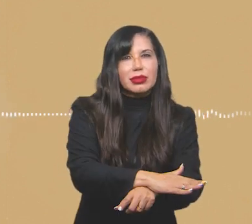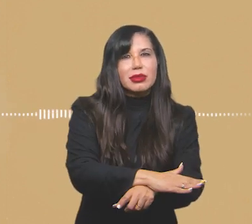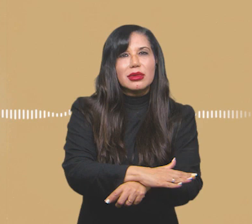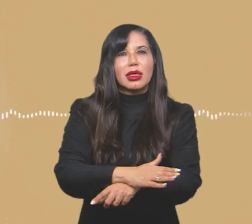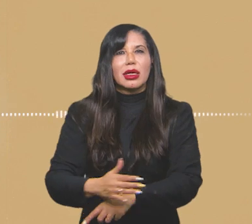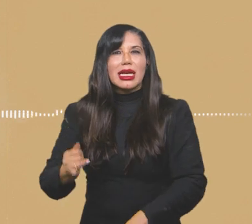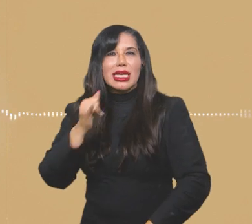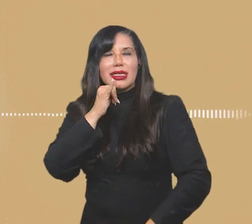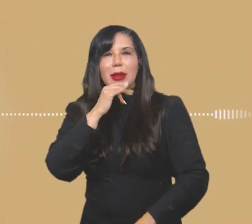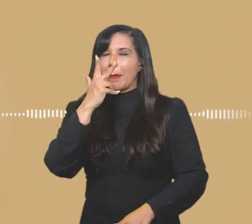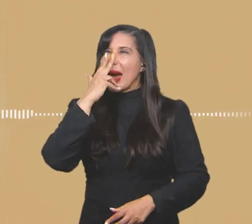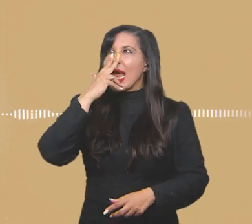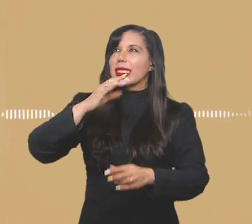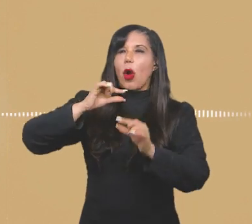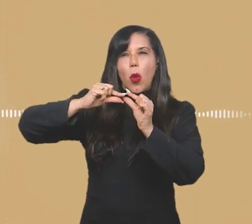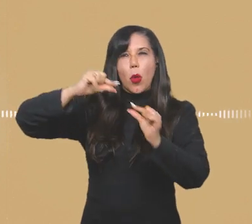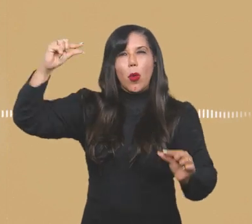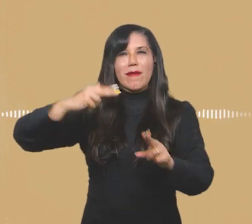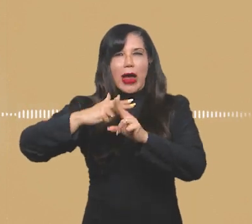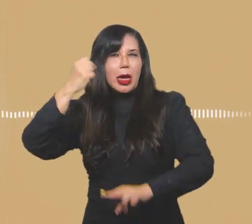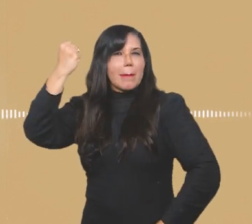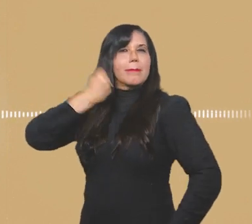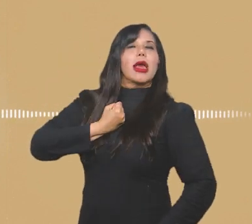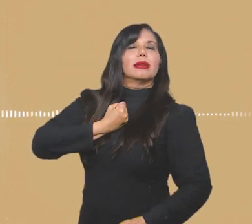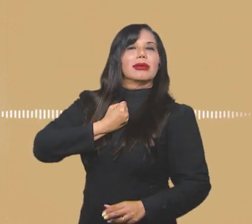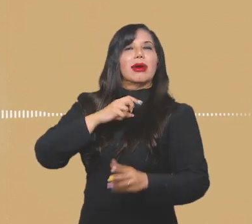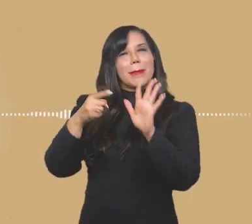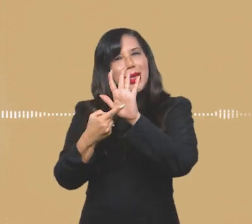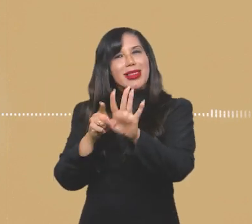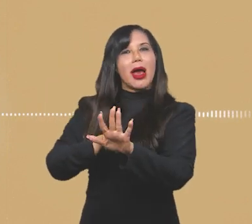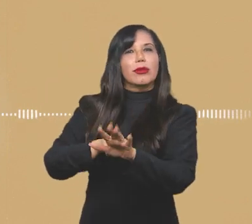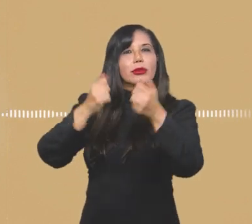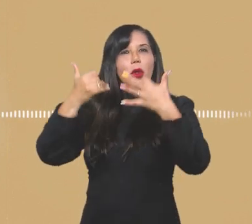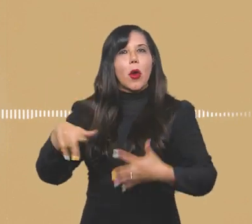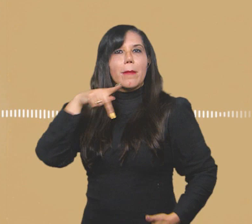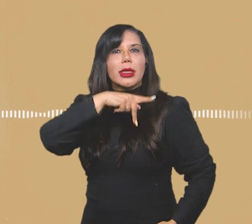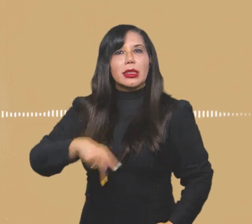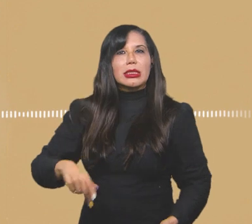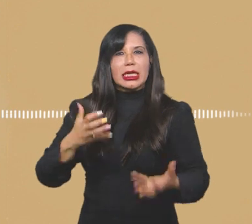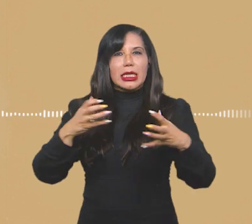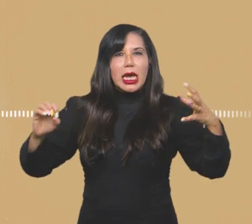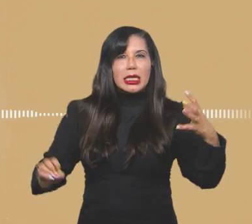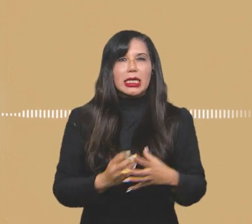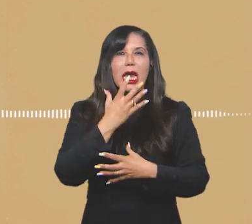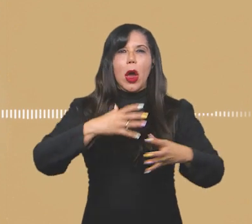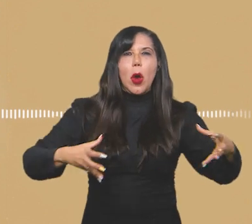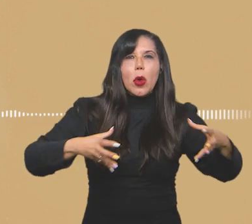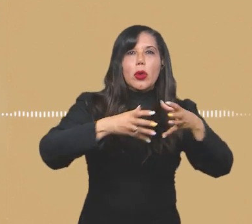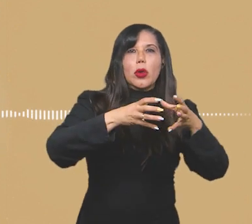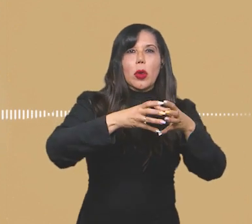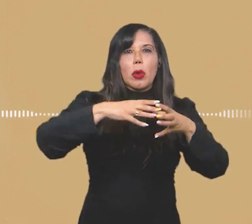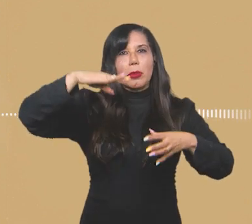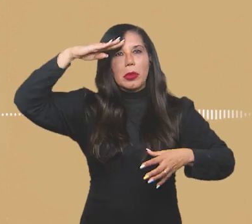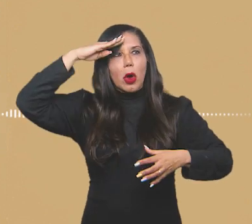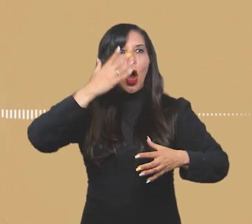cravar agudo punhal em os peitos brasileiros. Demos ao presidente moderado que deveria se criar batalhões segundo